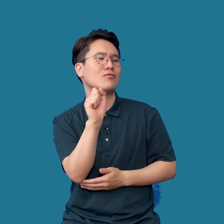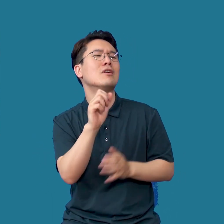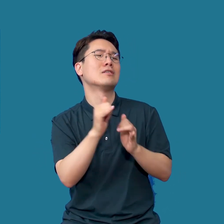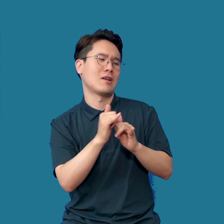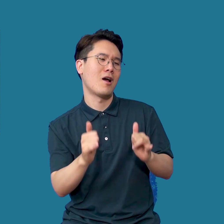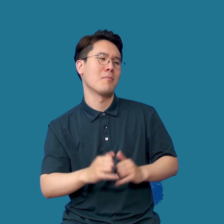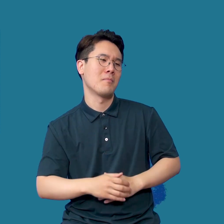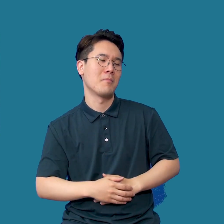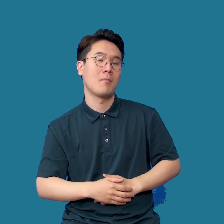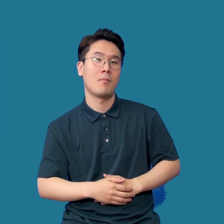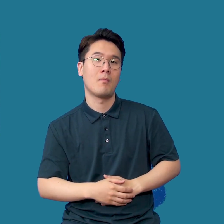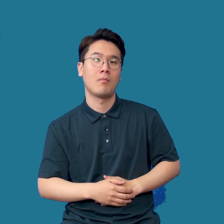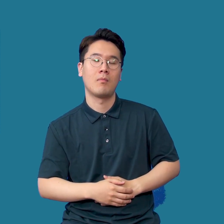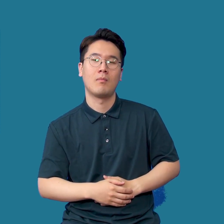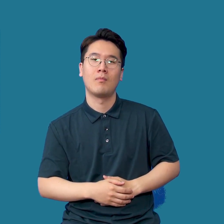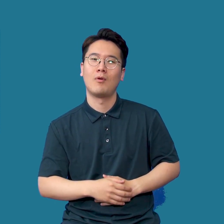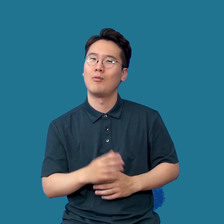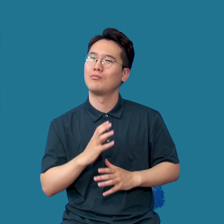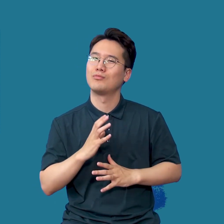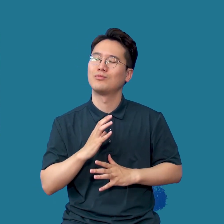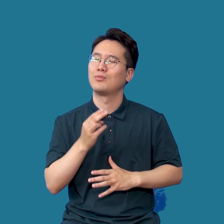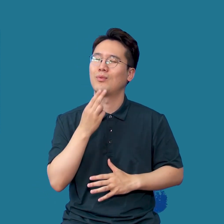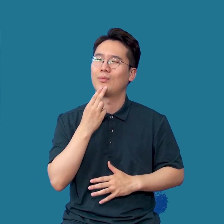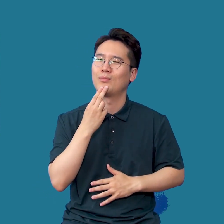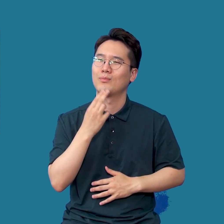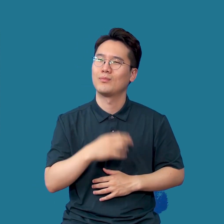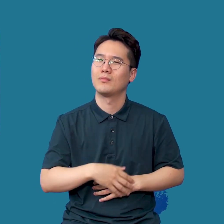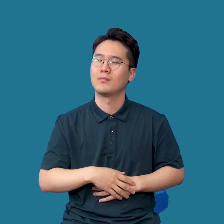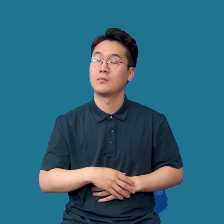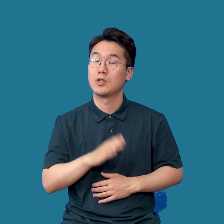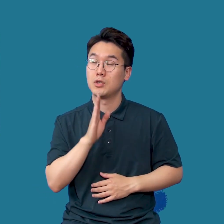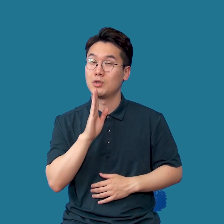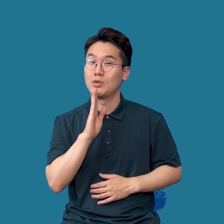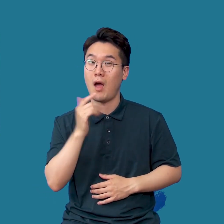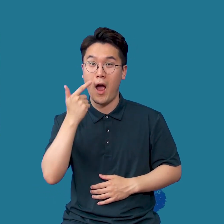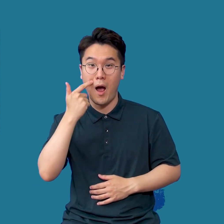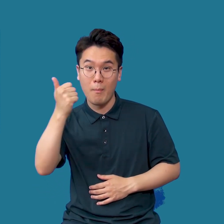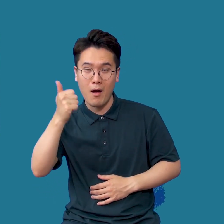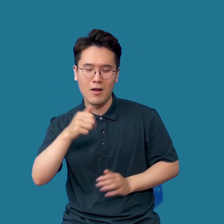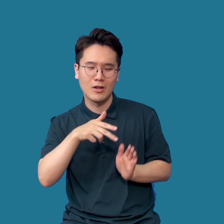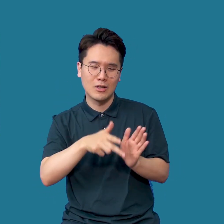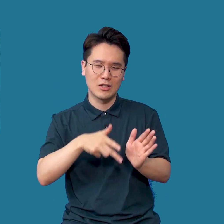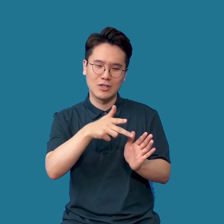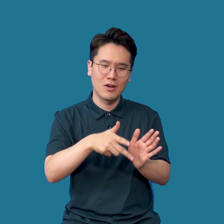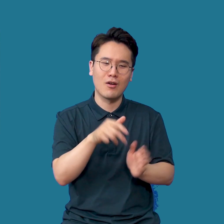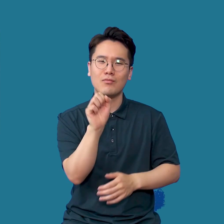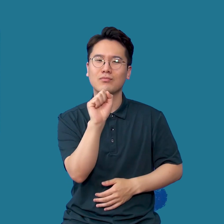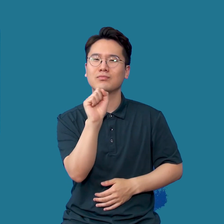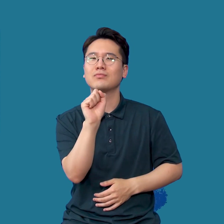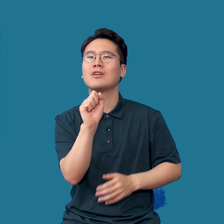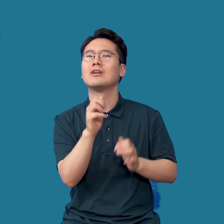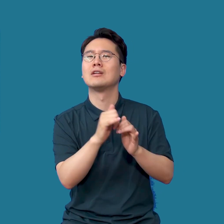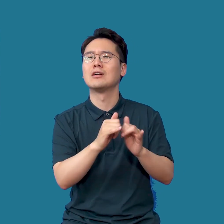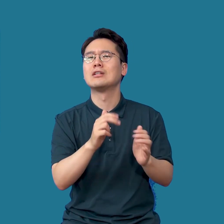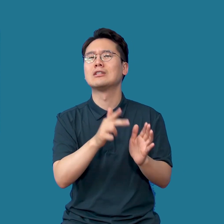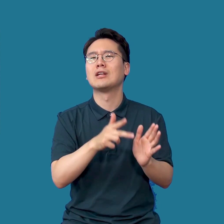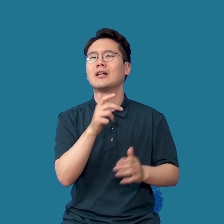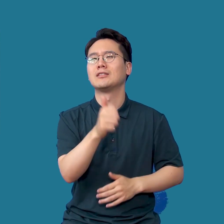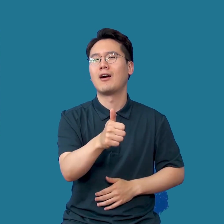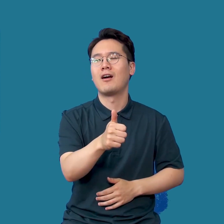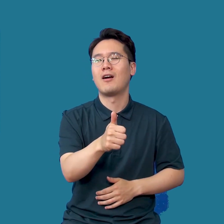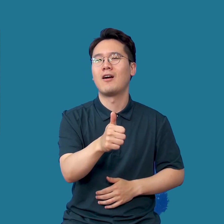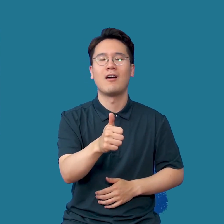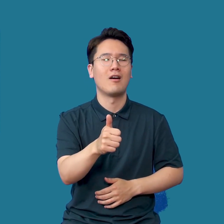정말 아빠가 기관사면 무서울 게 없겠습니다. 열차가 아버지 손에 달려 있는데 뭐가